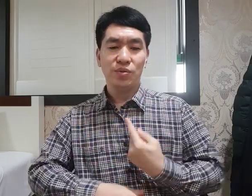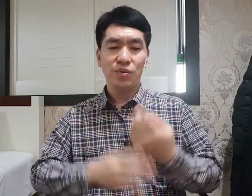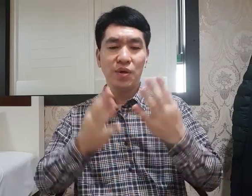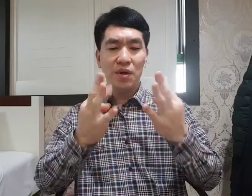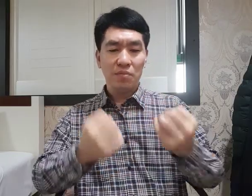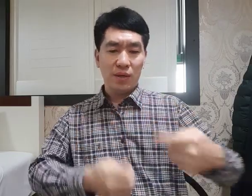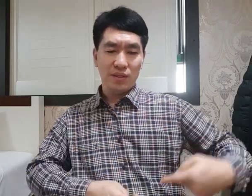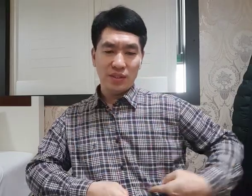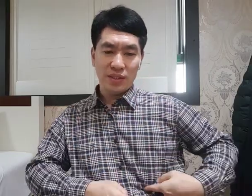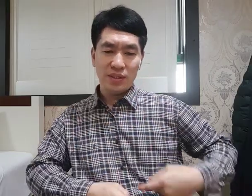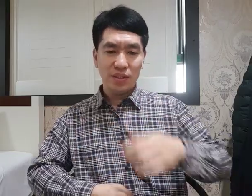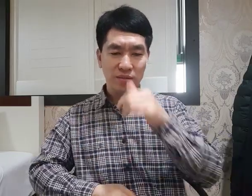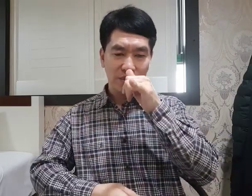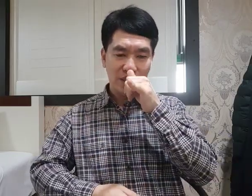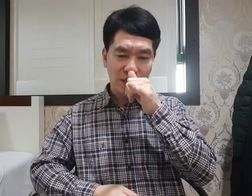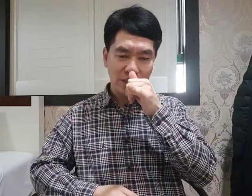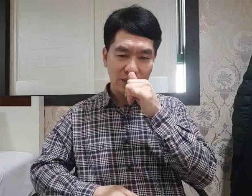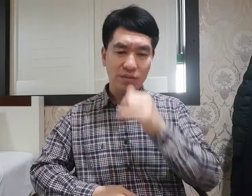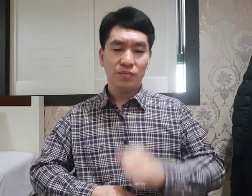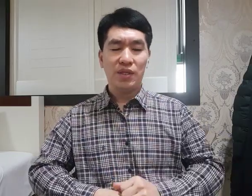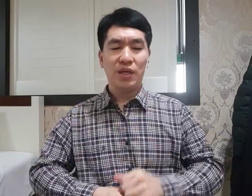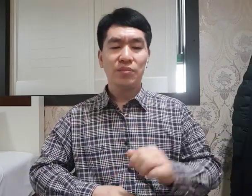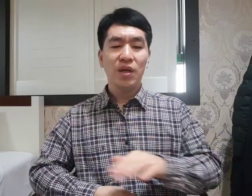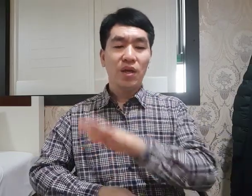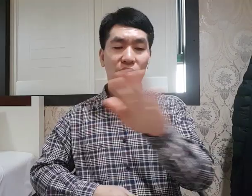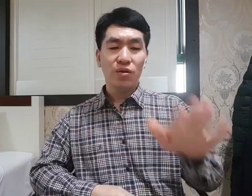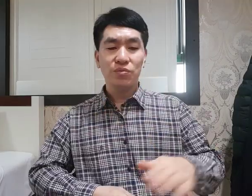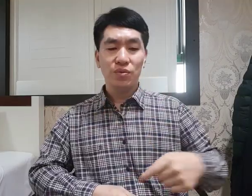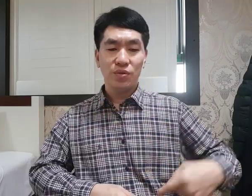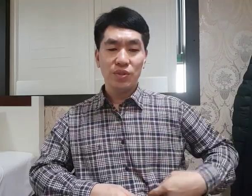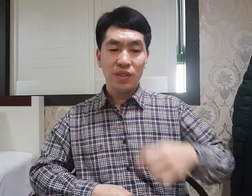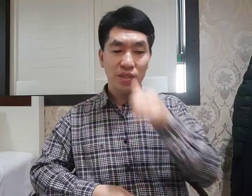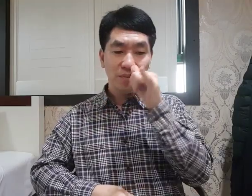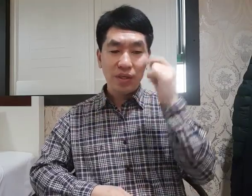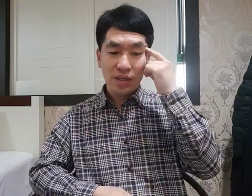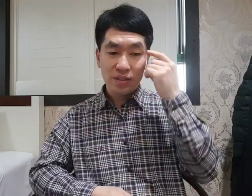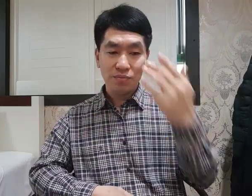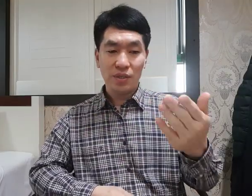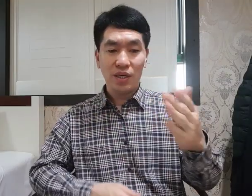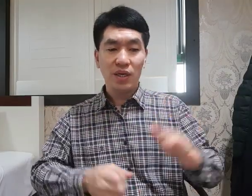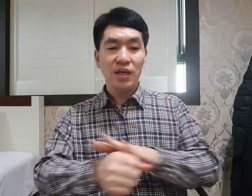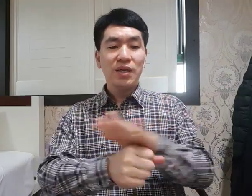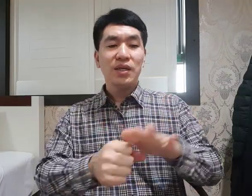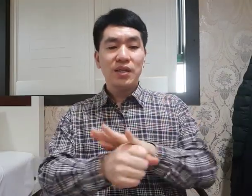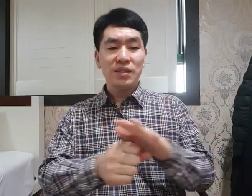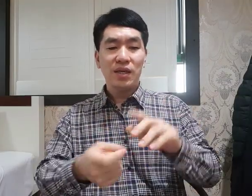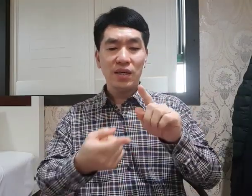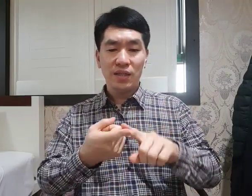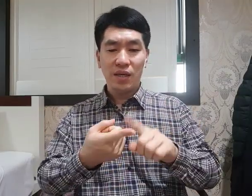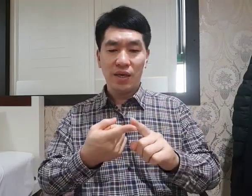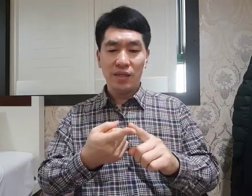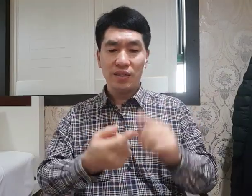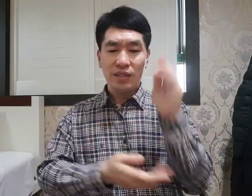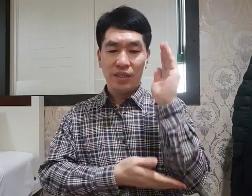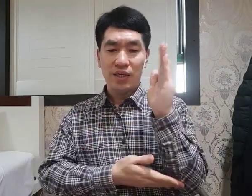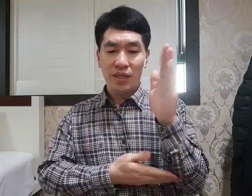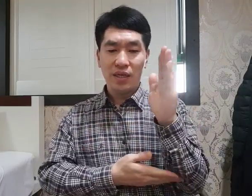스스로 많은 찔림이 있었습니다. 여러분도 찔림이 있습니까? 사랑에 대한